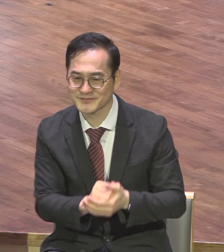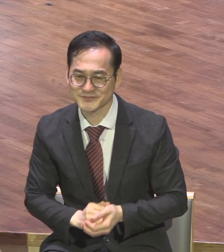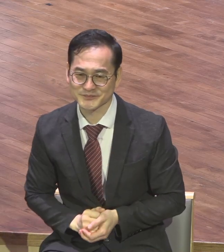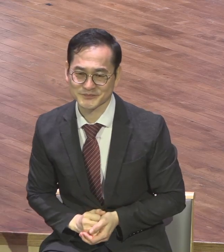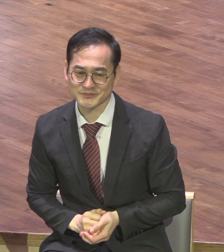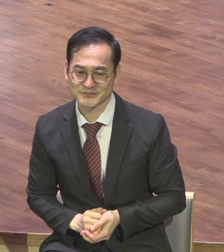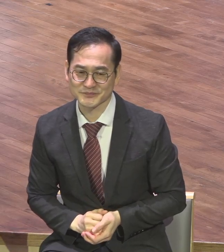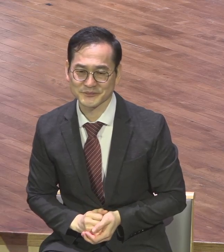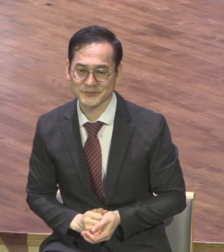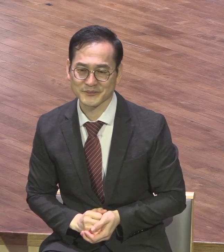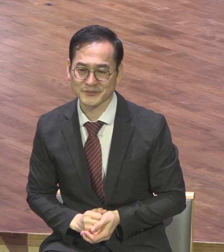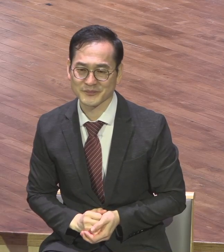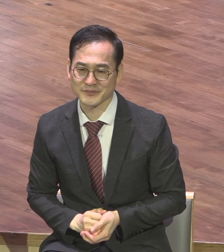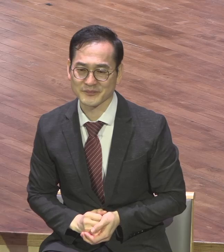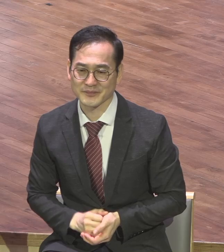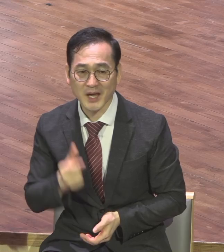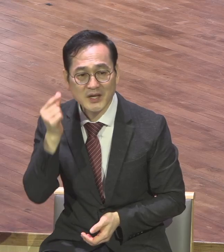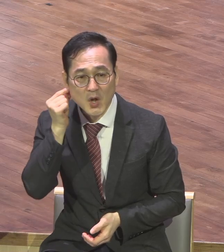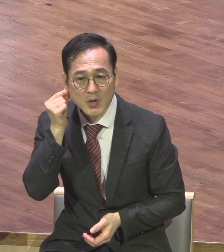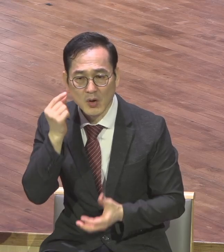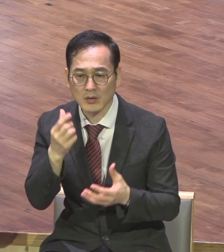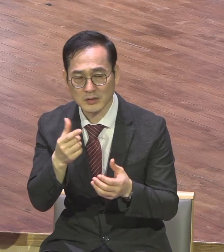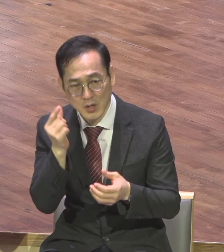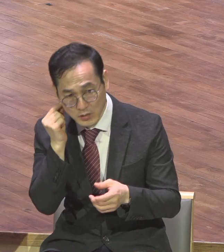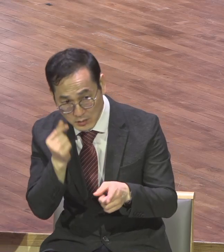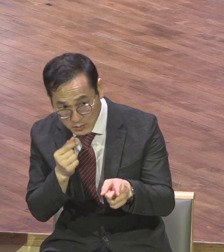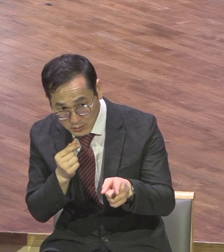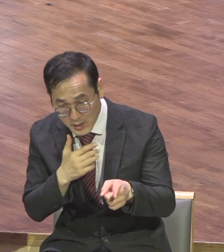혈액형 엄청나게 참고가 많이 됩니다.